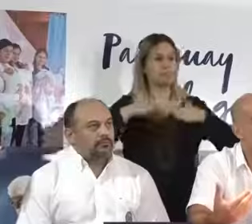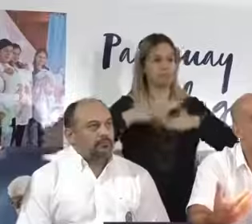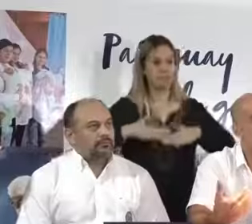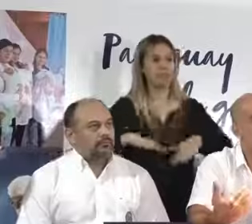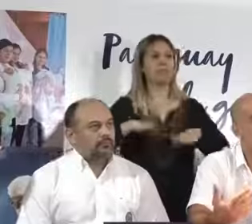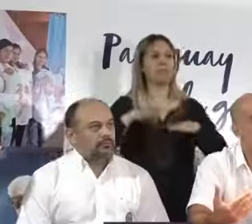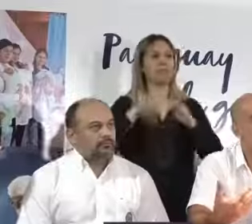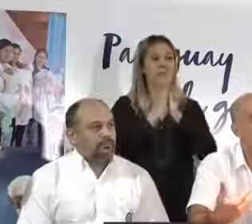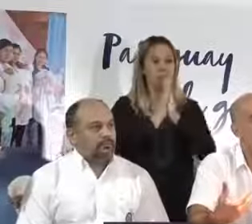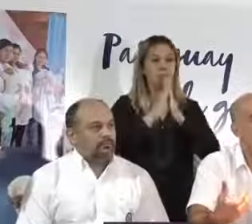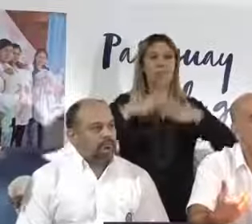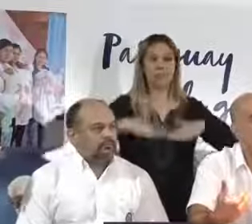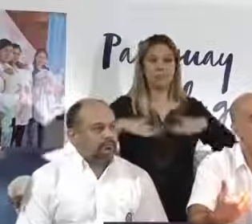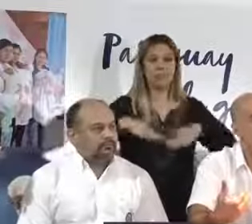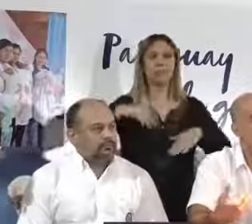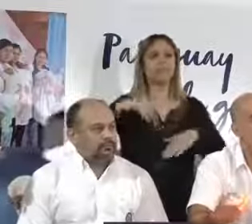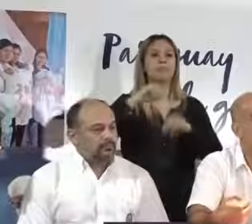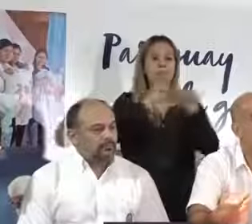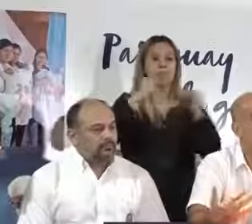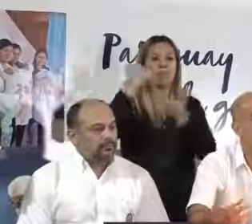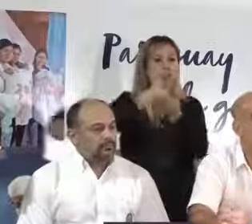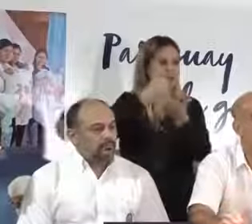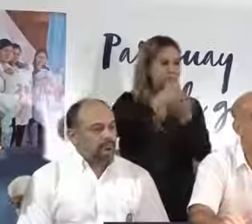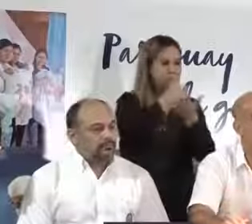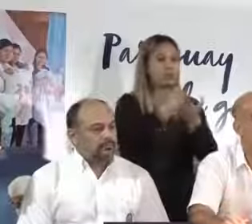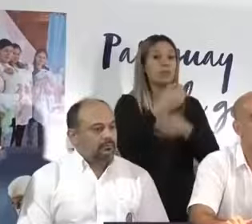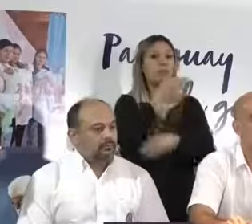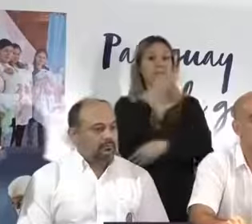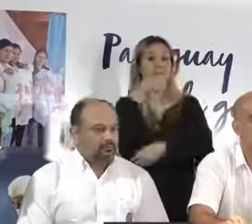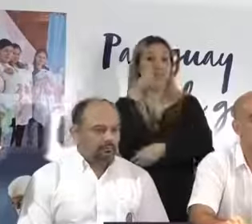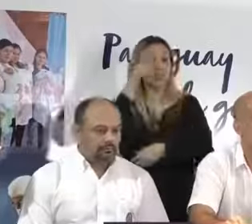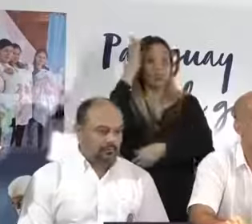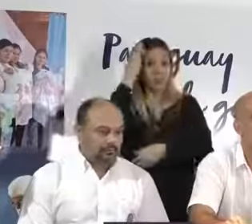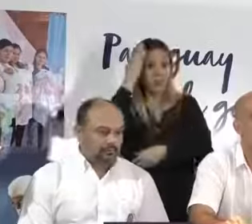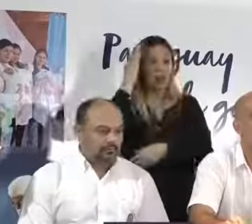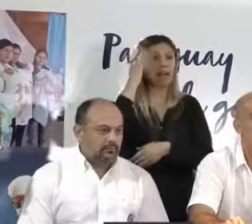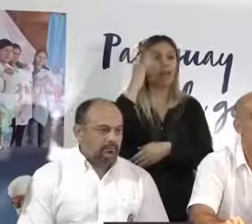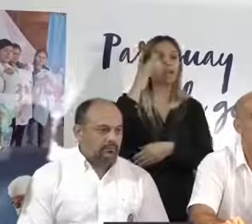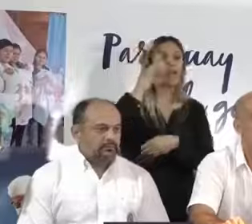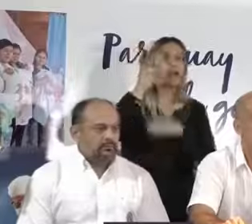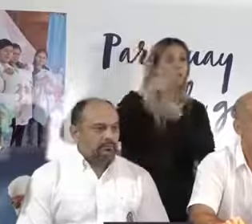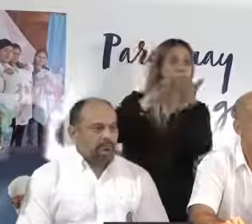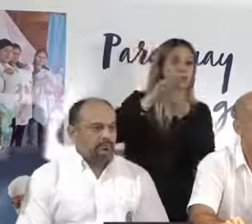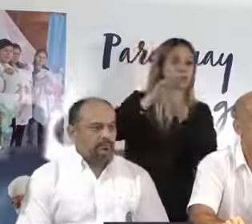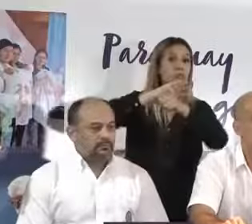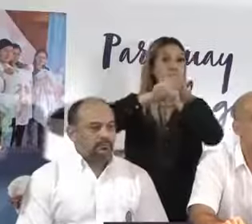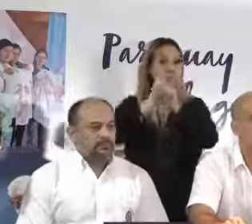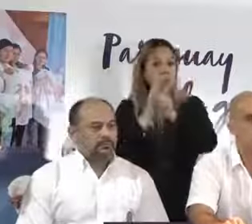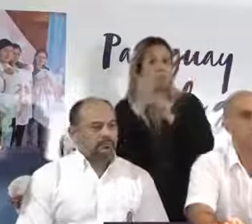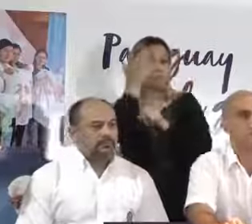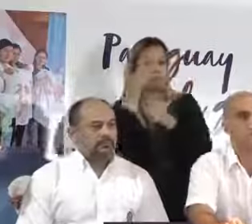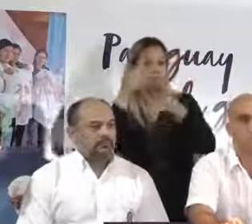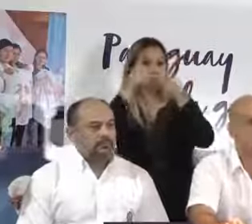favorezca que los ciudadanos puedan colaborar en caso de que hayan estado en zonas de circulación y que estén presentando síntomas. Otra